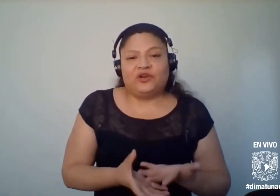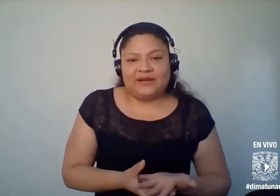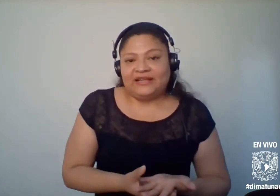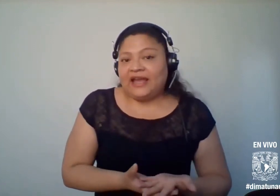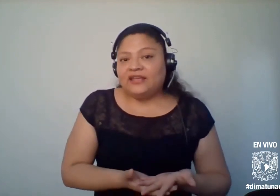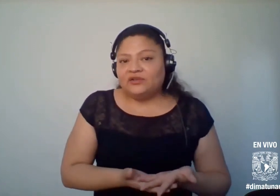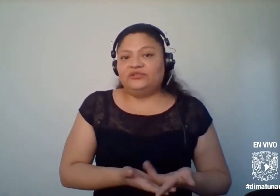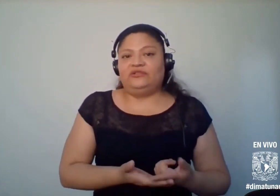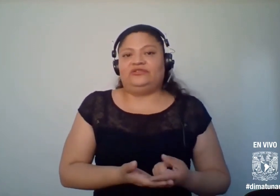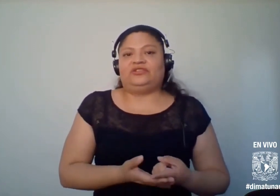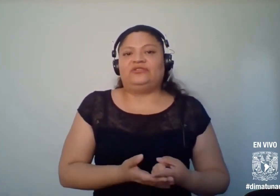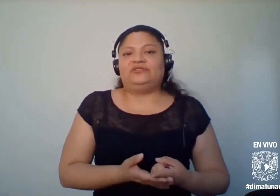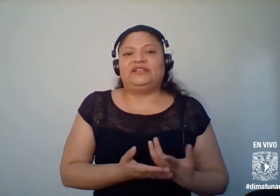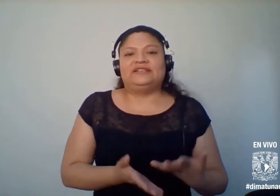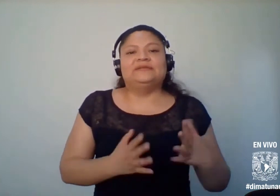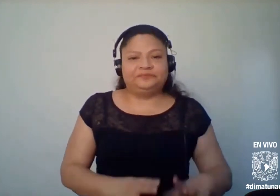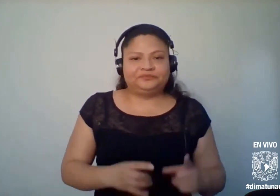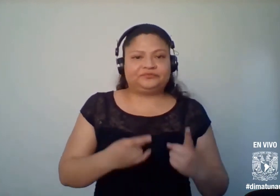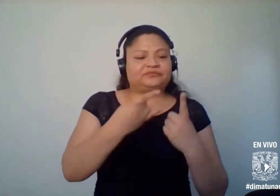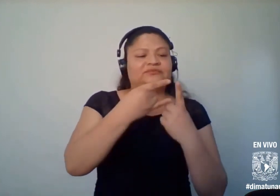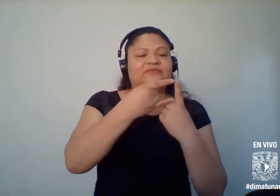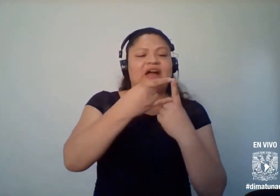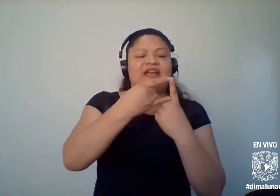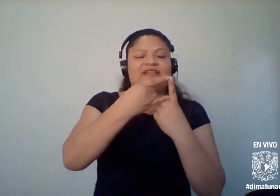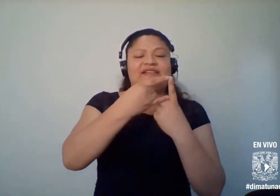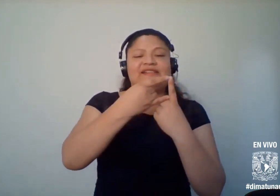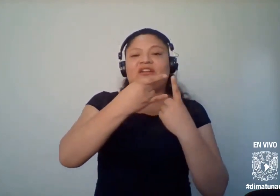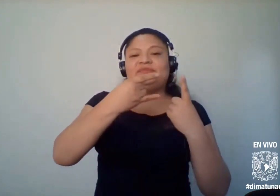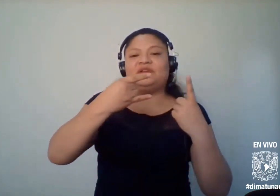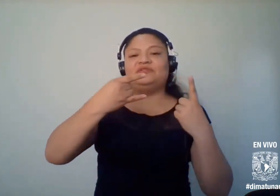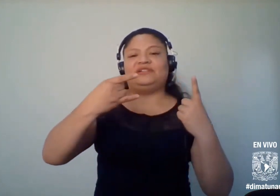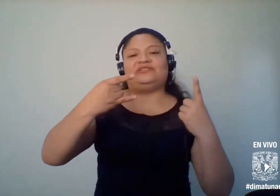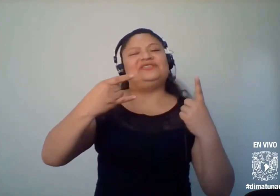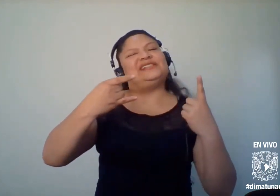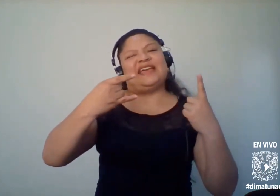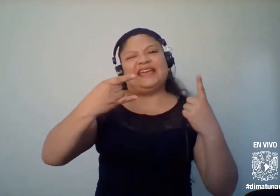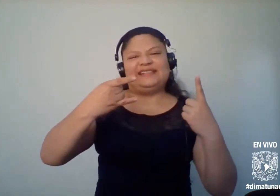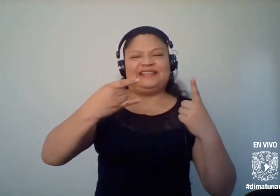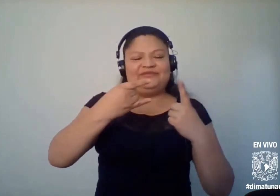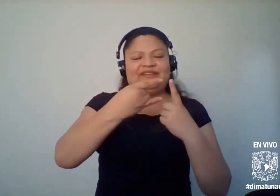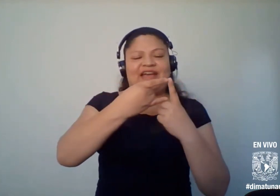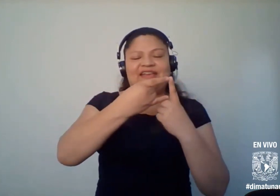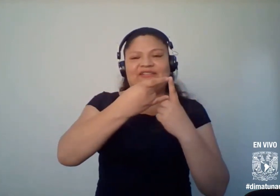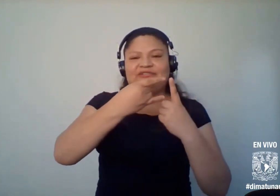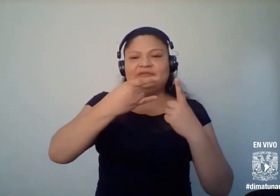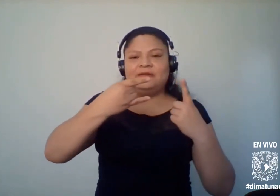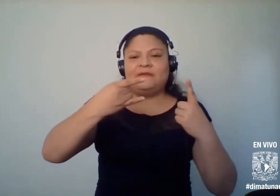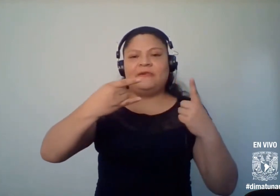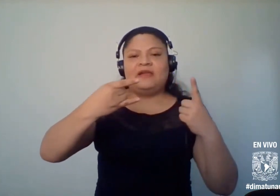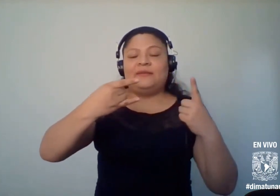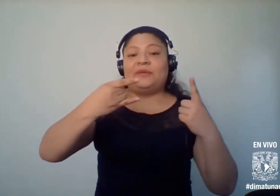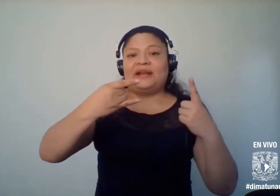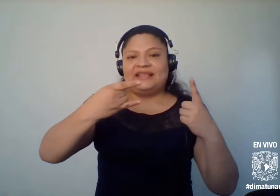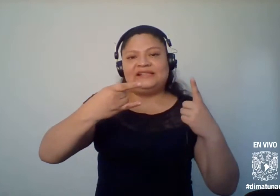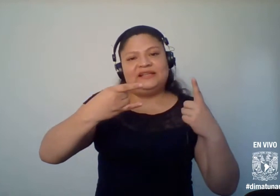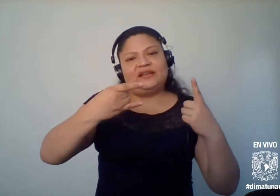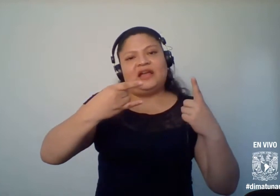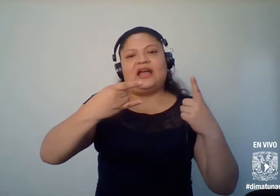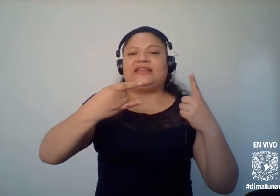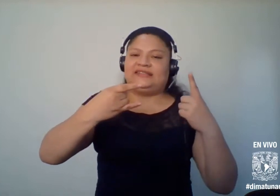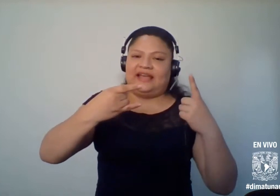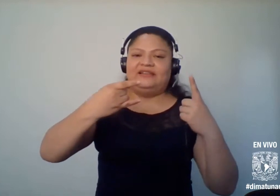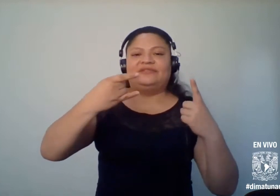una mejor manera, incluso los chicos oyentes. Ahora bien, si yo les pregunto entonces qué significa esto, me van a